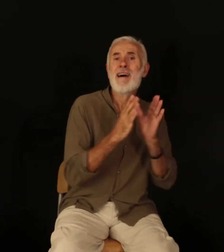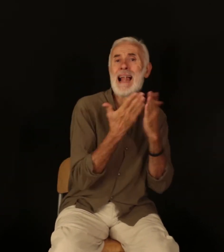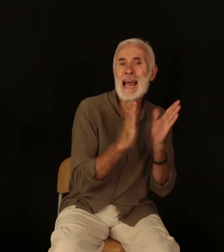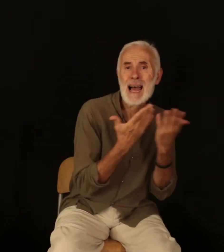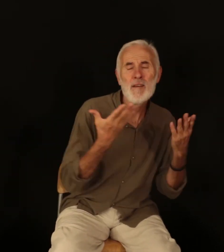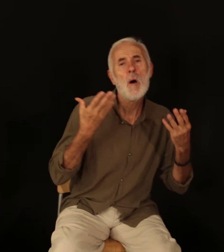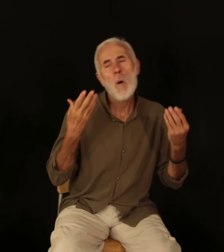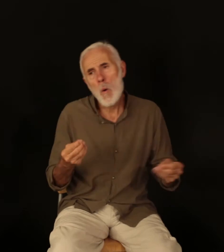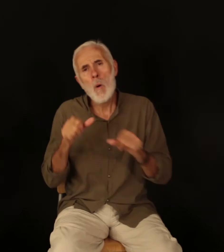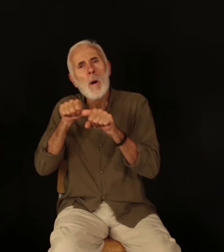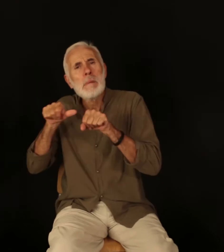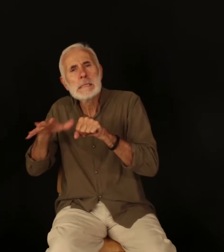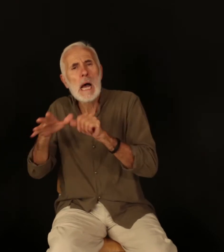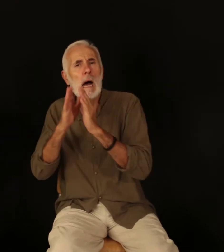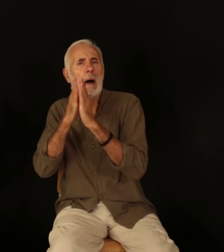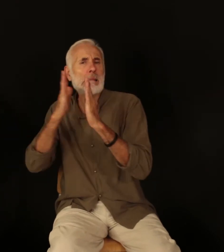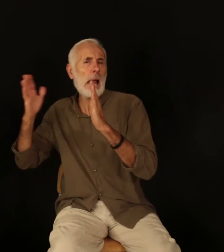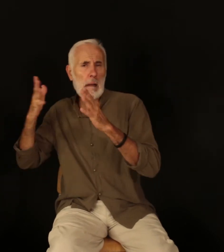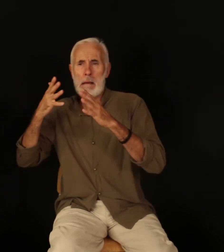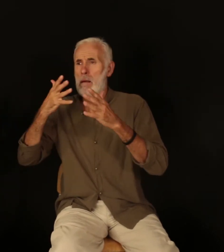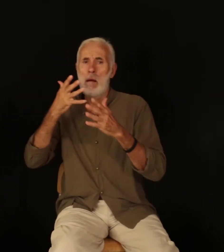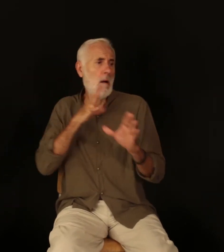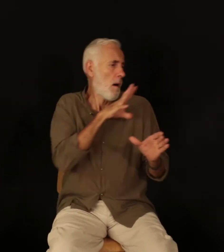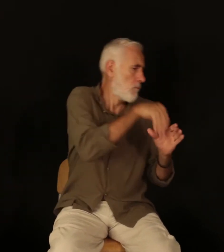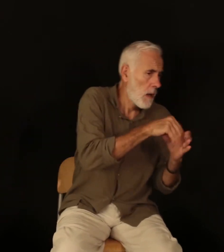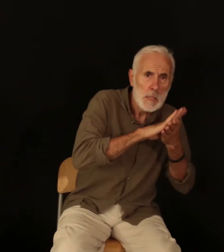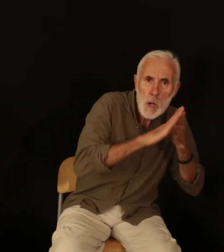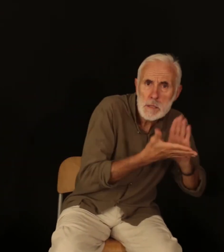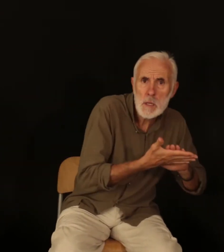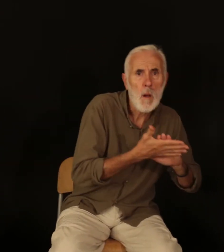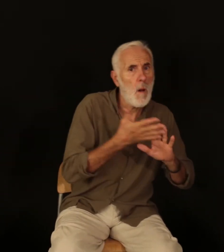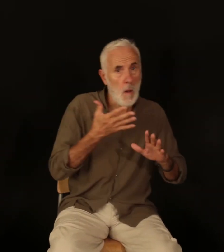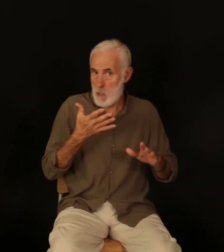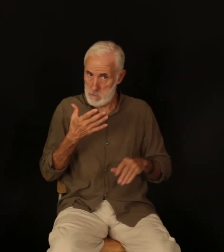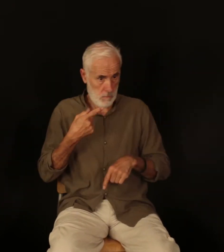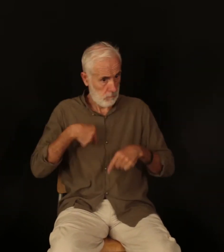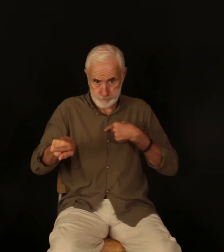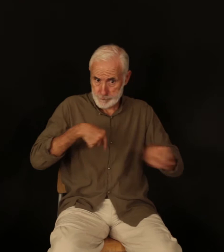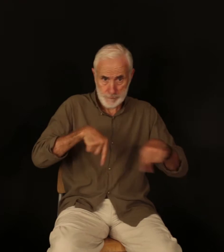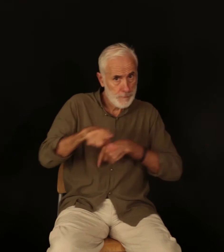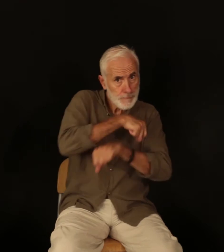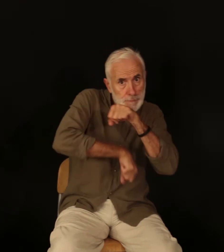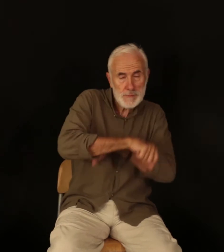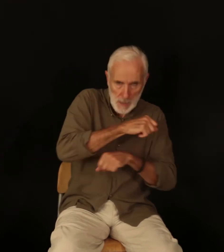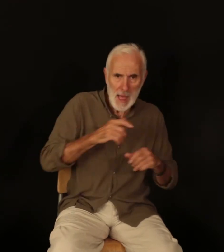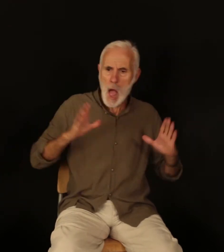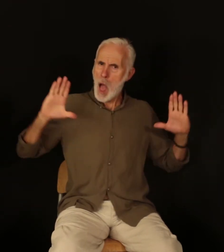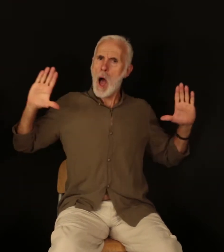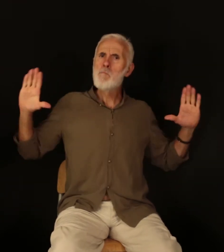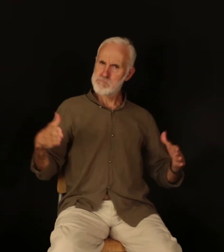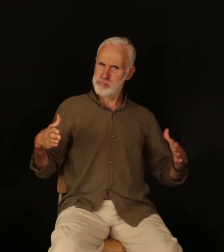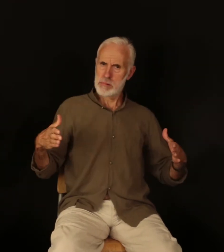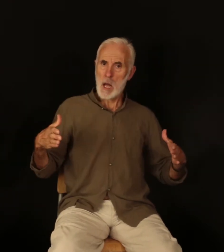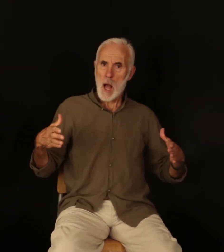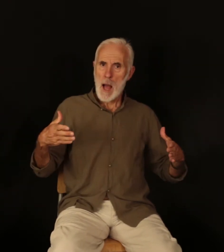médiathèques, des lieux associatifs. Le collectif s'organise en différents groupes